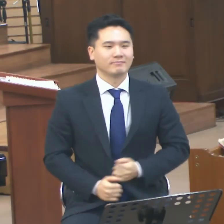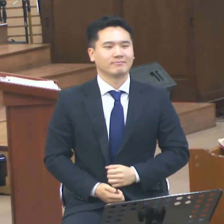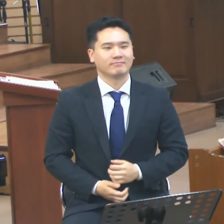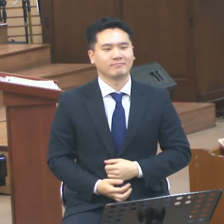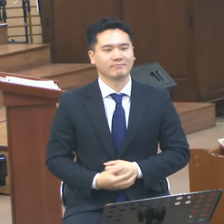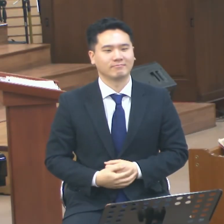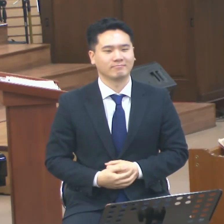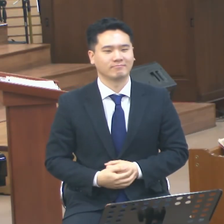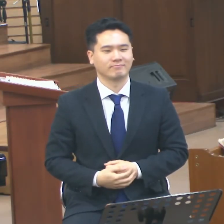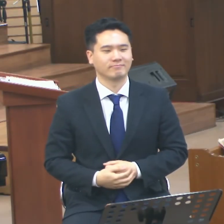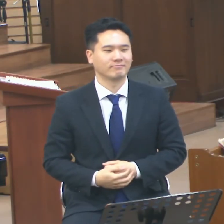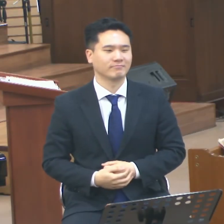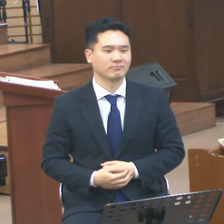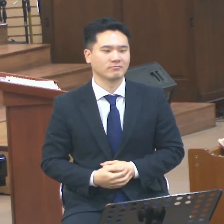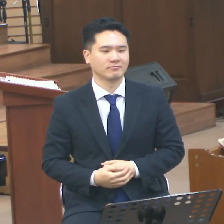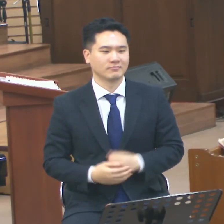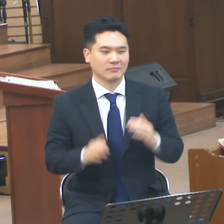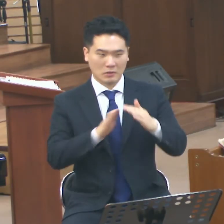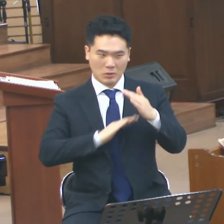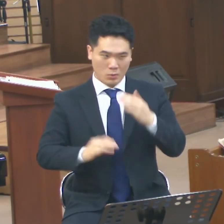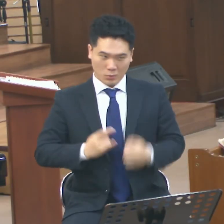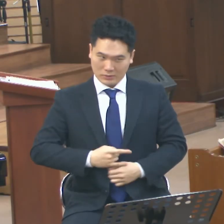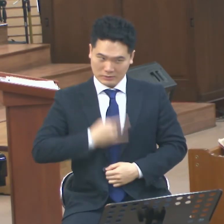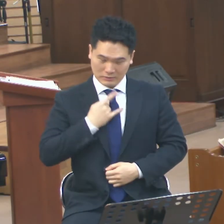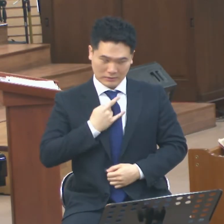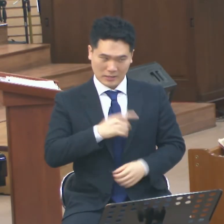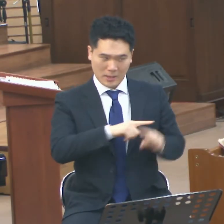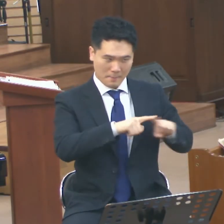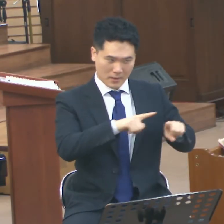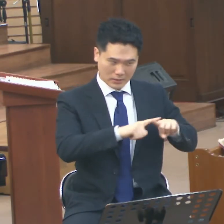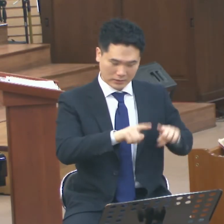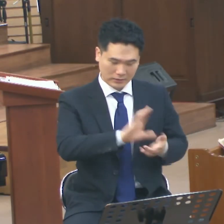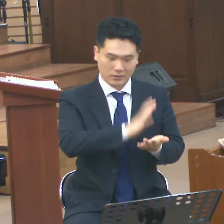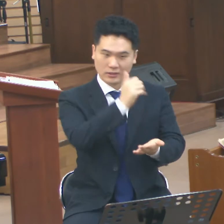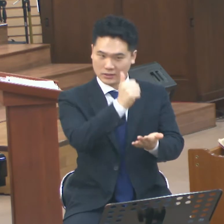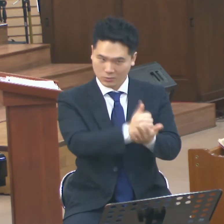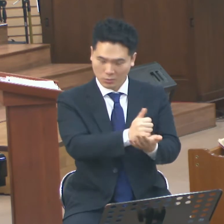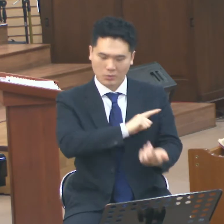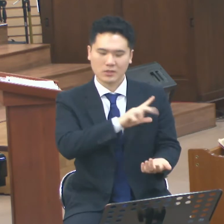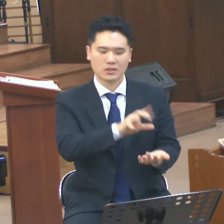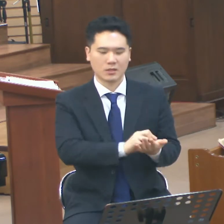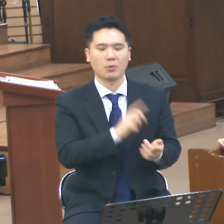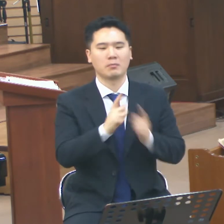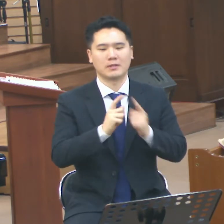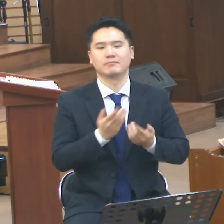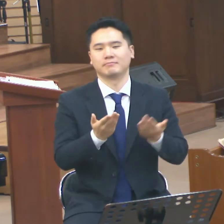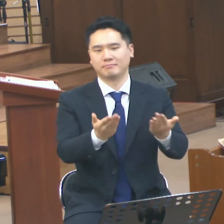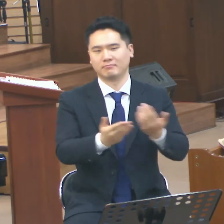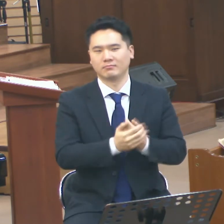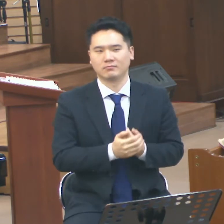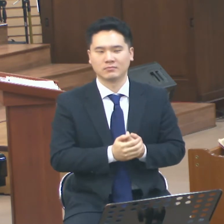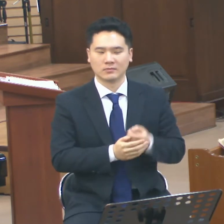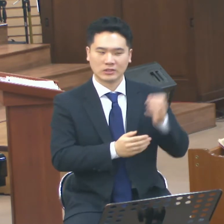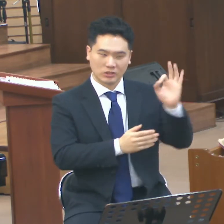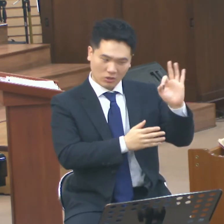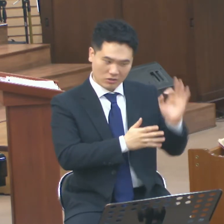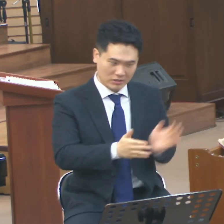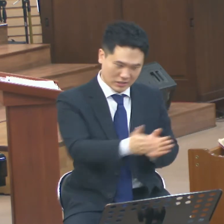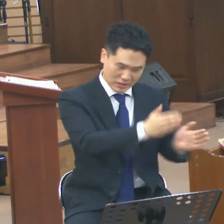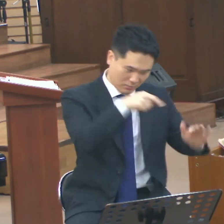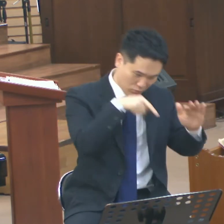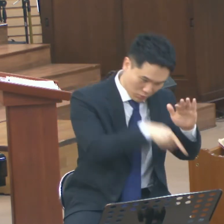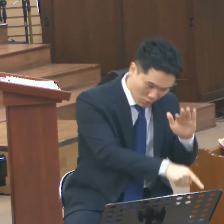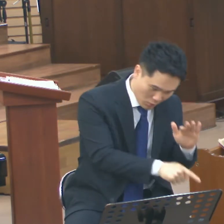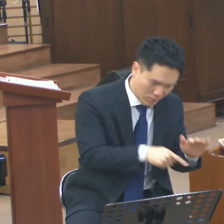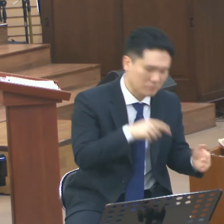공의롭게 판단하신 그리스도라는 제목의 말씀입니다. 열 길 물속은 알아도 한 길 사람 속은 모른다, 그런 말이 있죠.